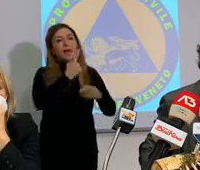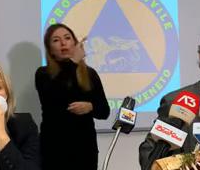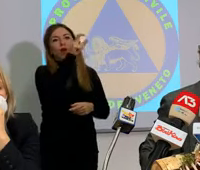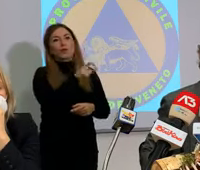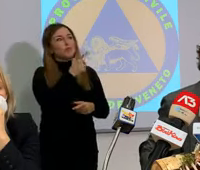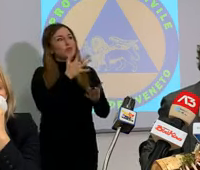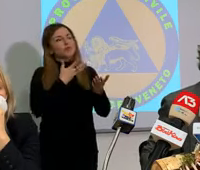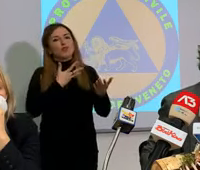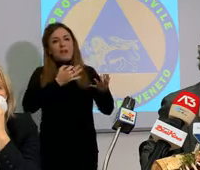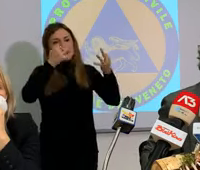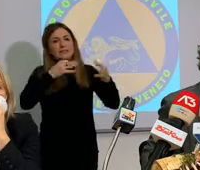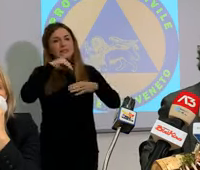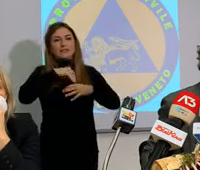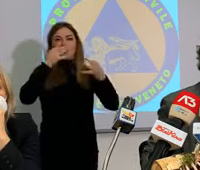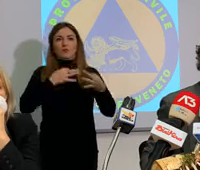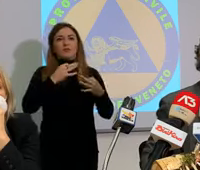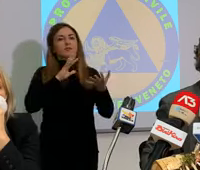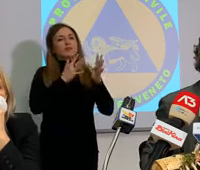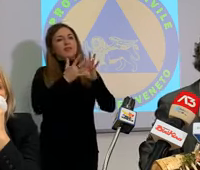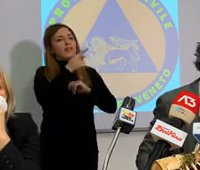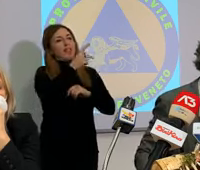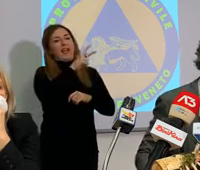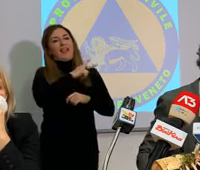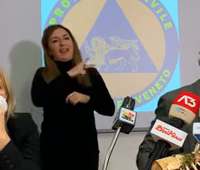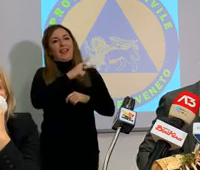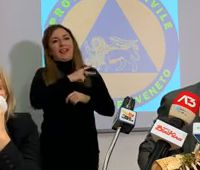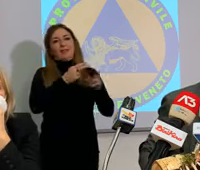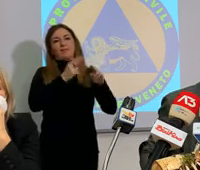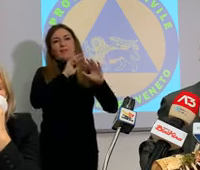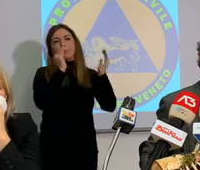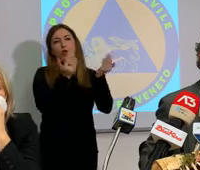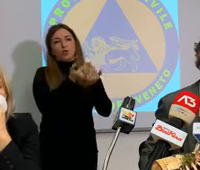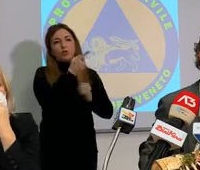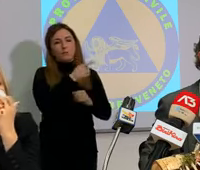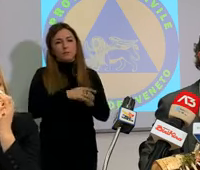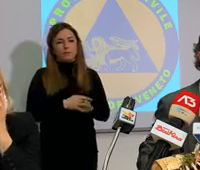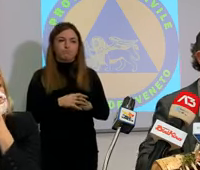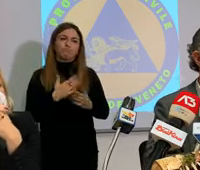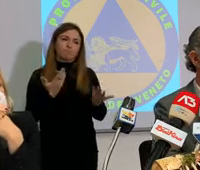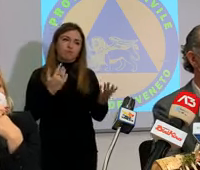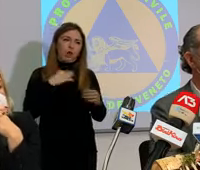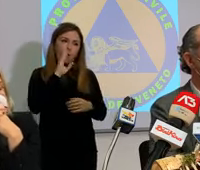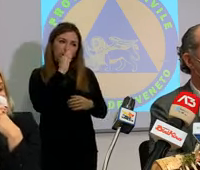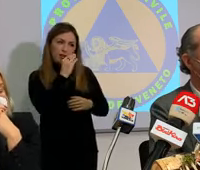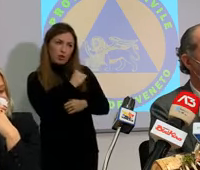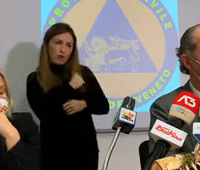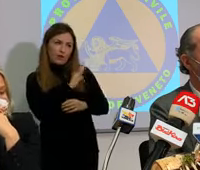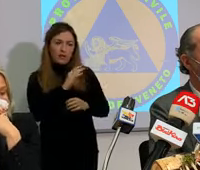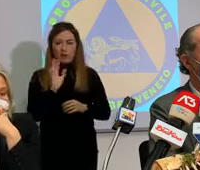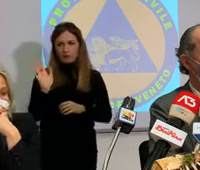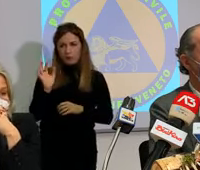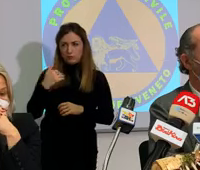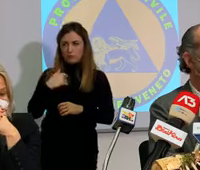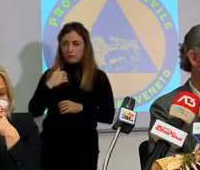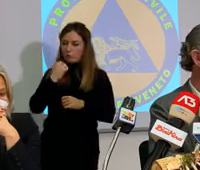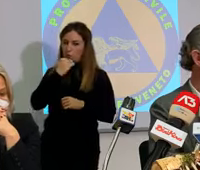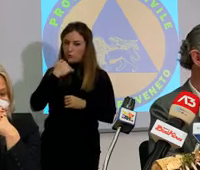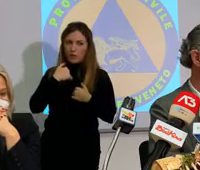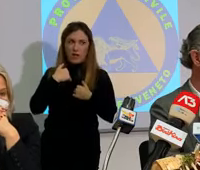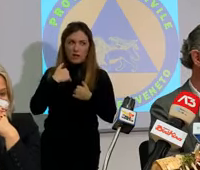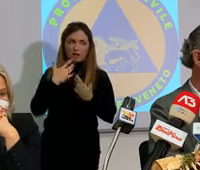sarebbero persona più ricca del mondo hanno approfittato per di no no no ma guardi forse sono io che ho espresso